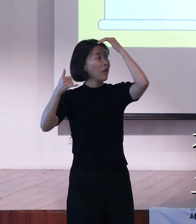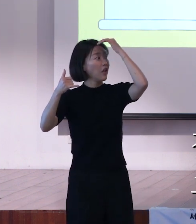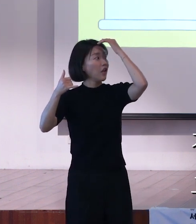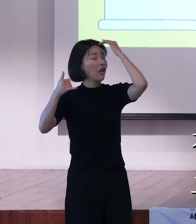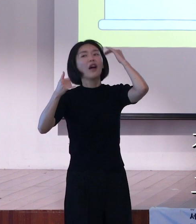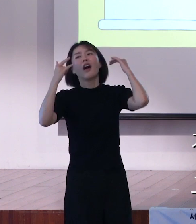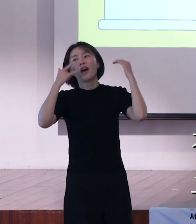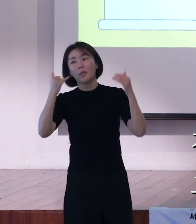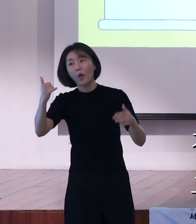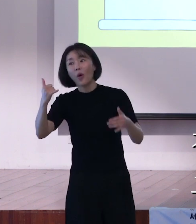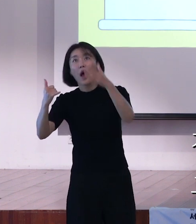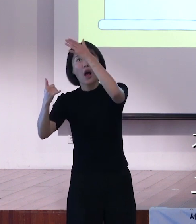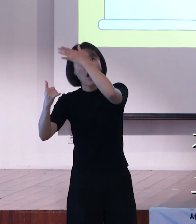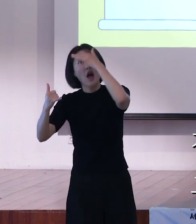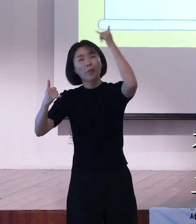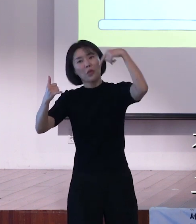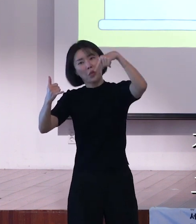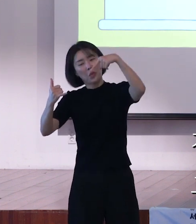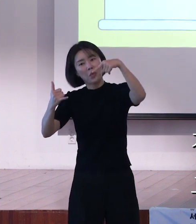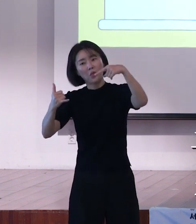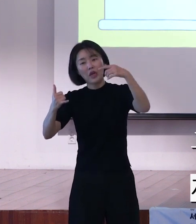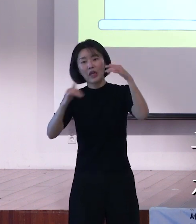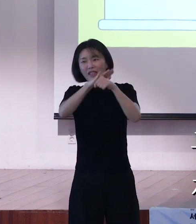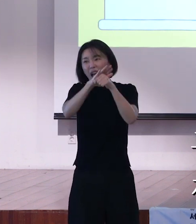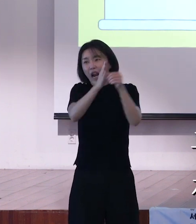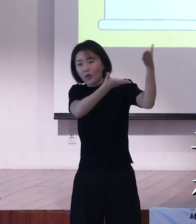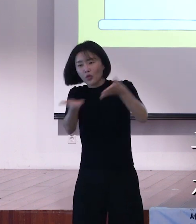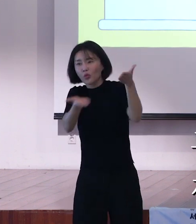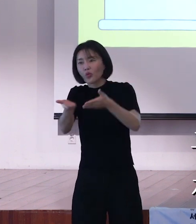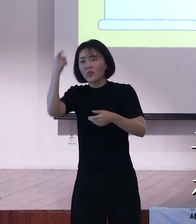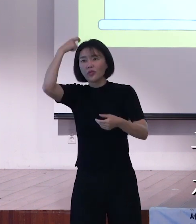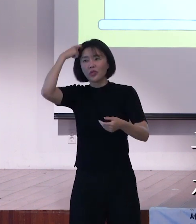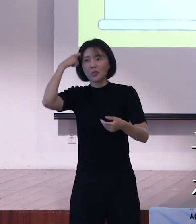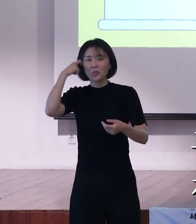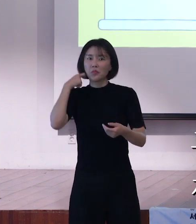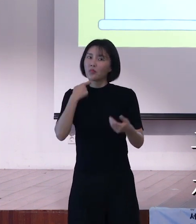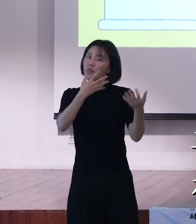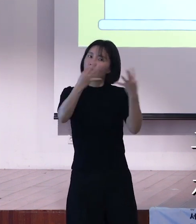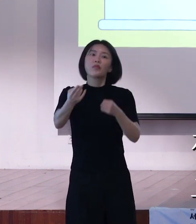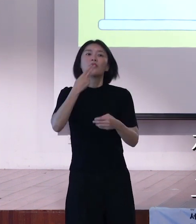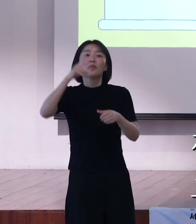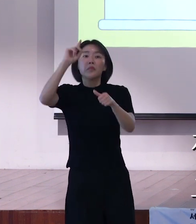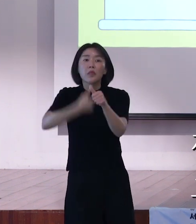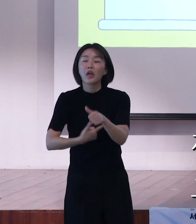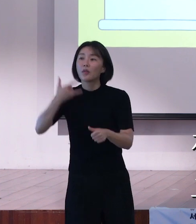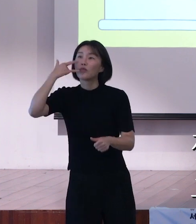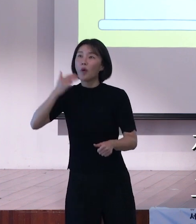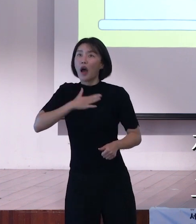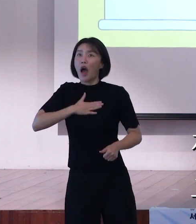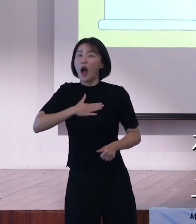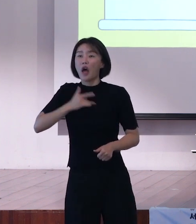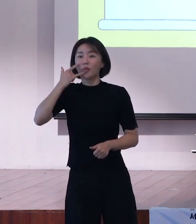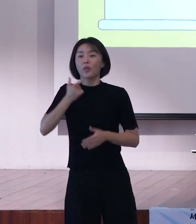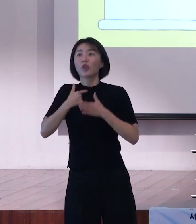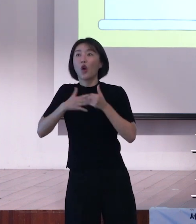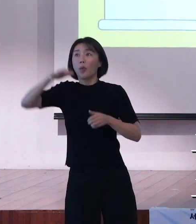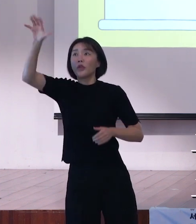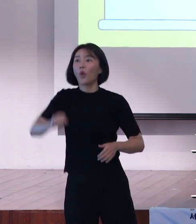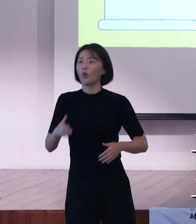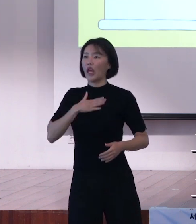그런 교육을 받지 못하셨기 때문에 아마 그렇게 그런 상황이 된 것 같고 그리고 저